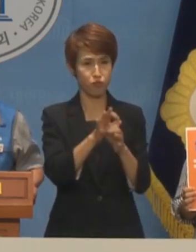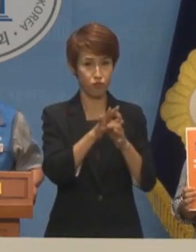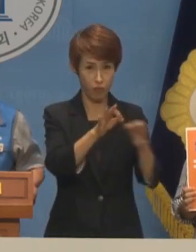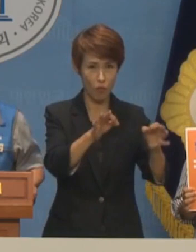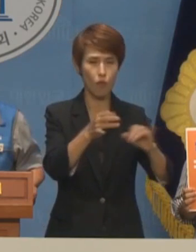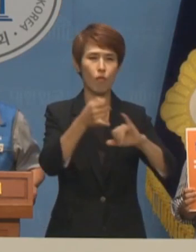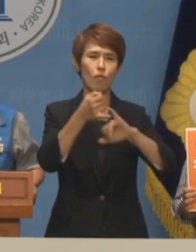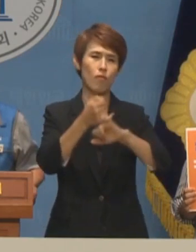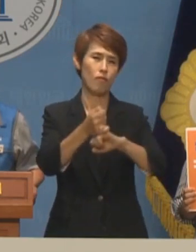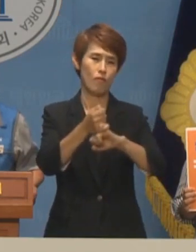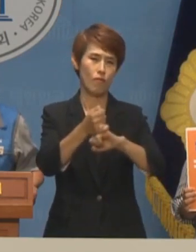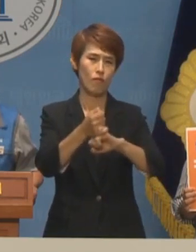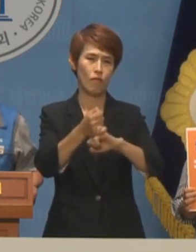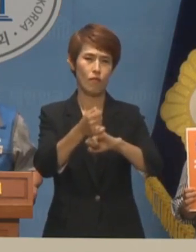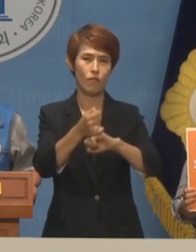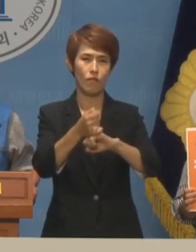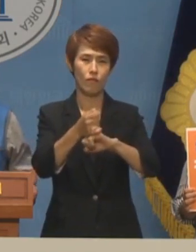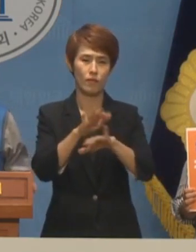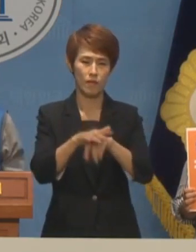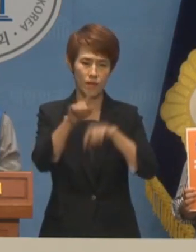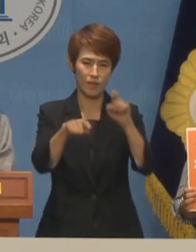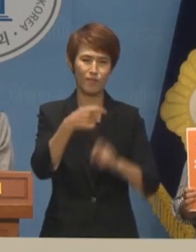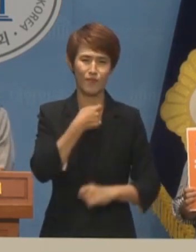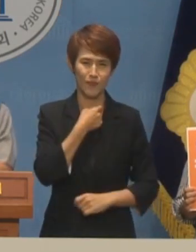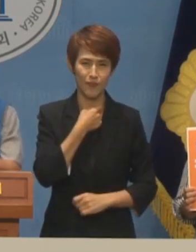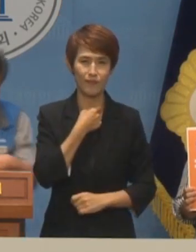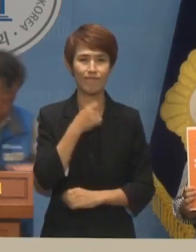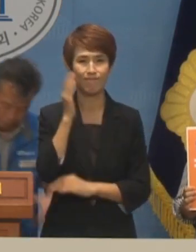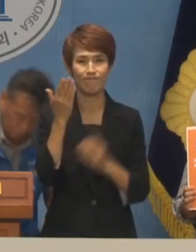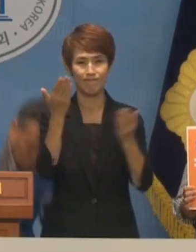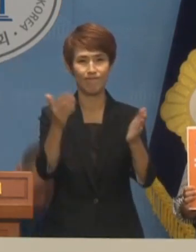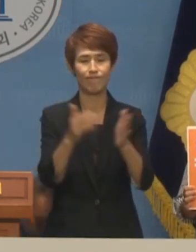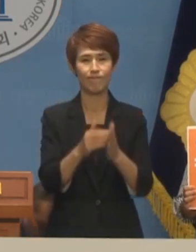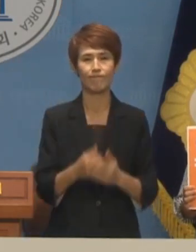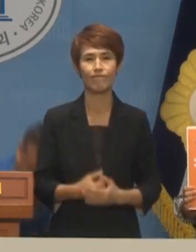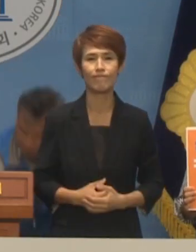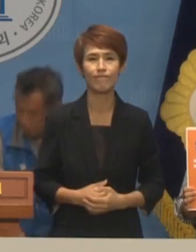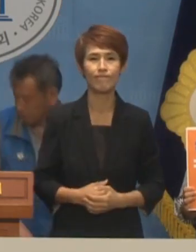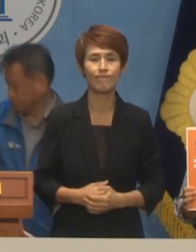실현되기를 바라는 것으로 마치도록 하겠습니다. 감사합니다.